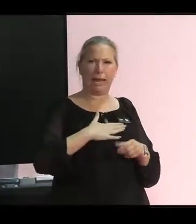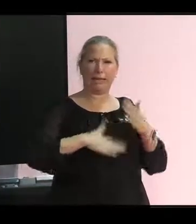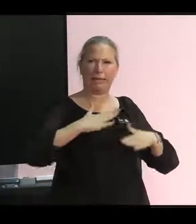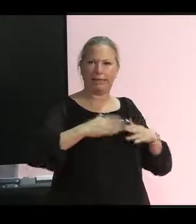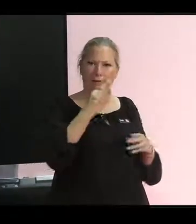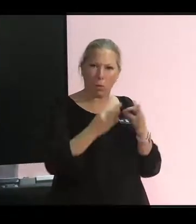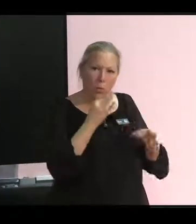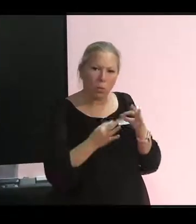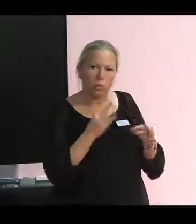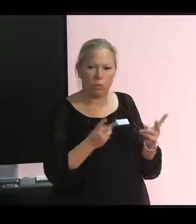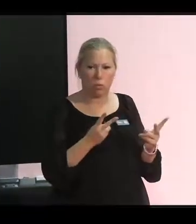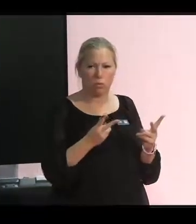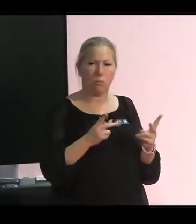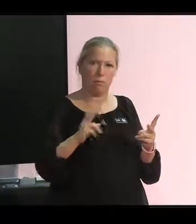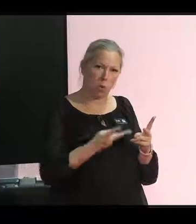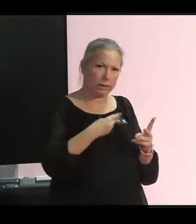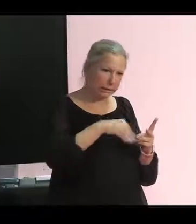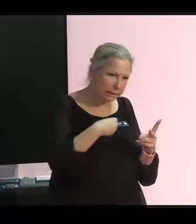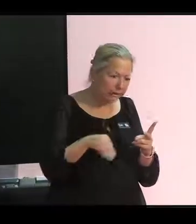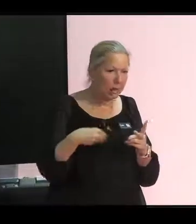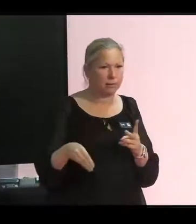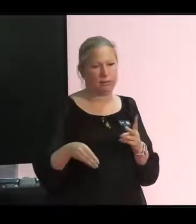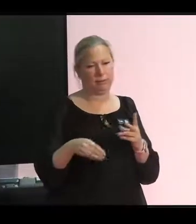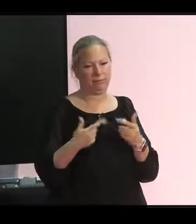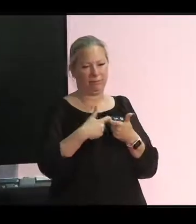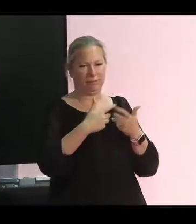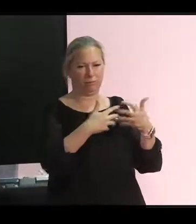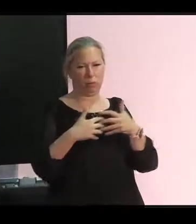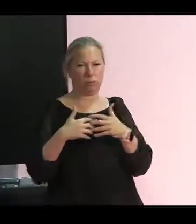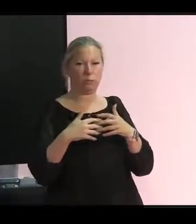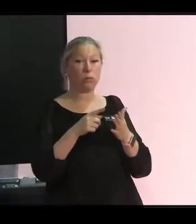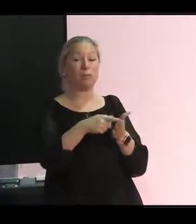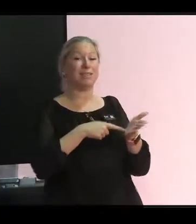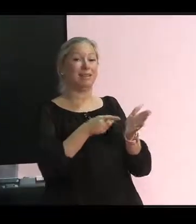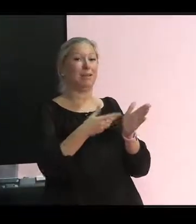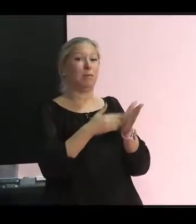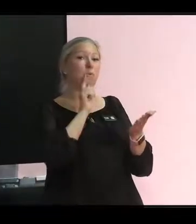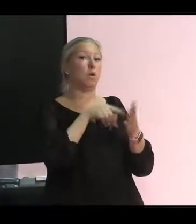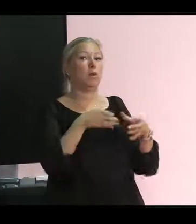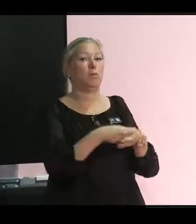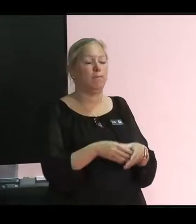tillgängliggöra både insats och information för den specifika målgruppen.